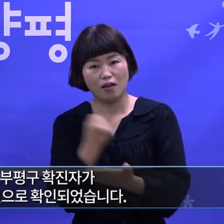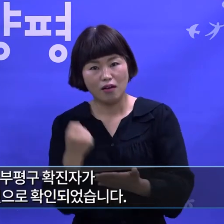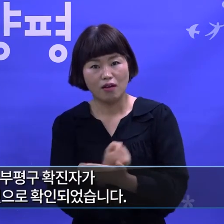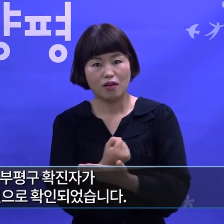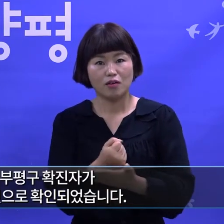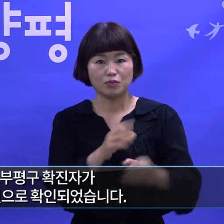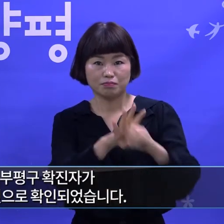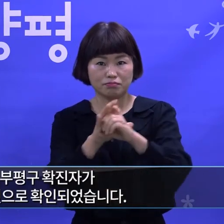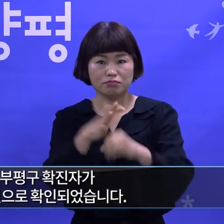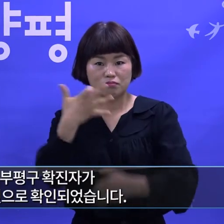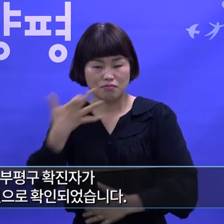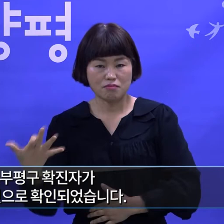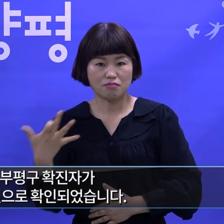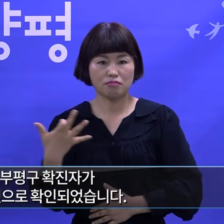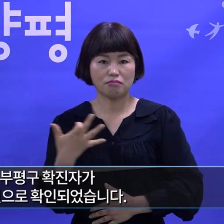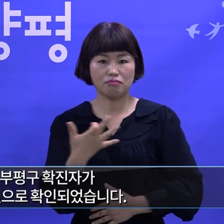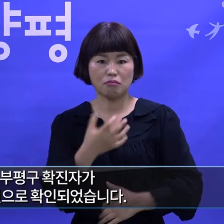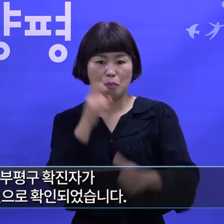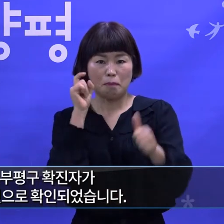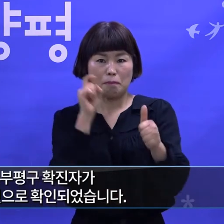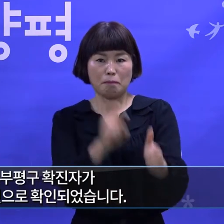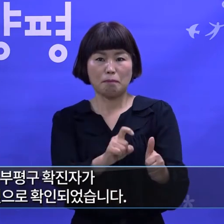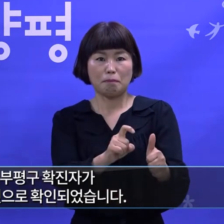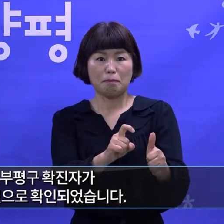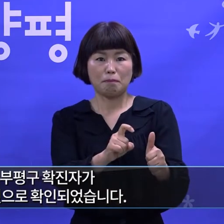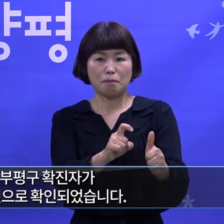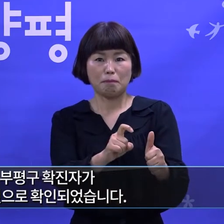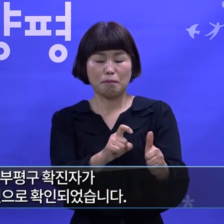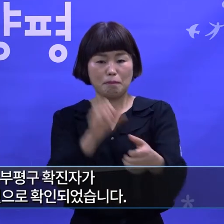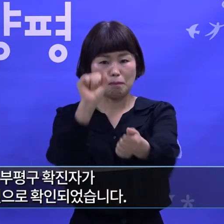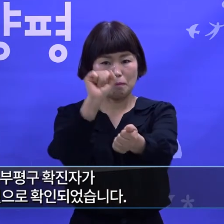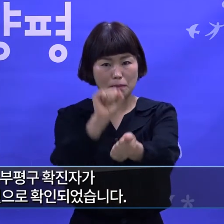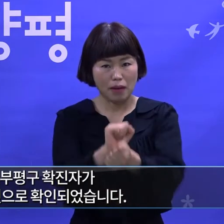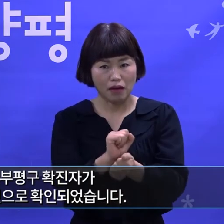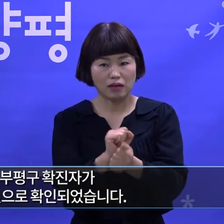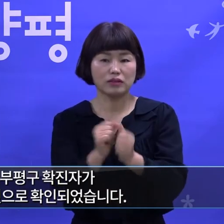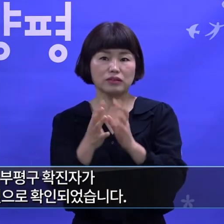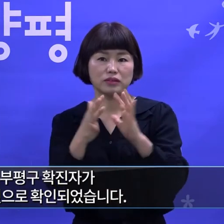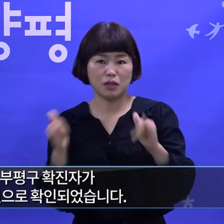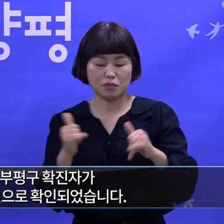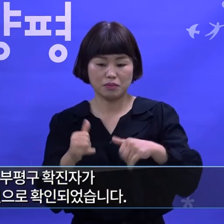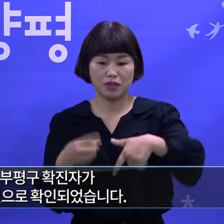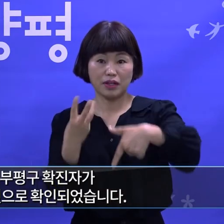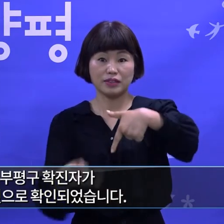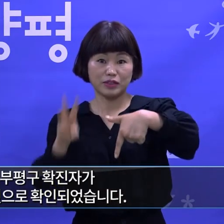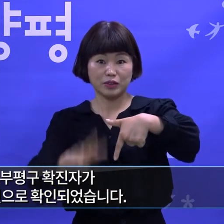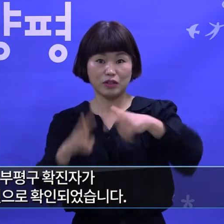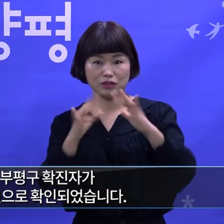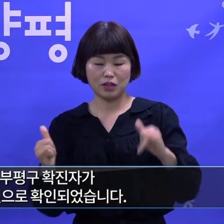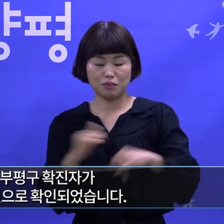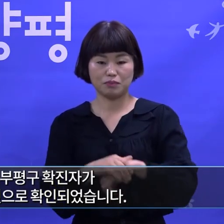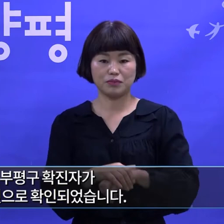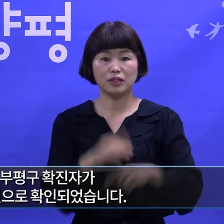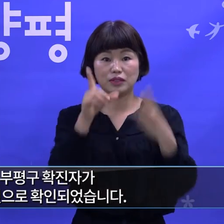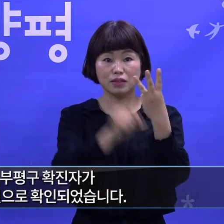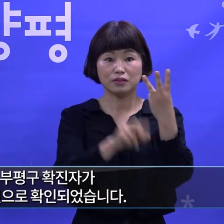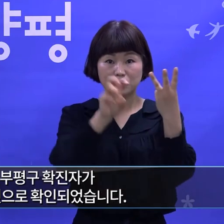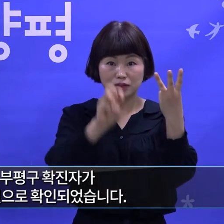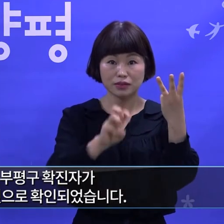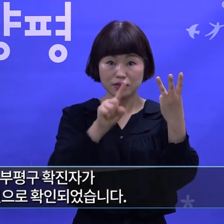코로나19 양성자로 확정된 인천 부평구 확진자가 3월